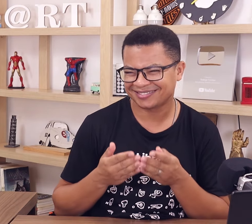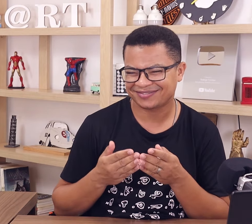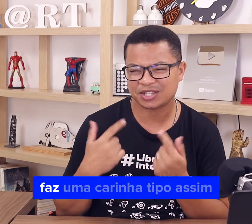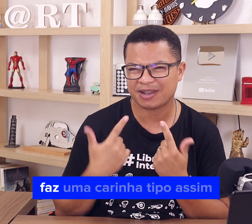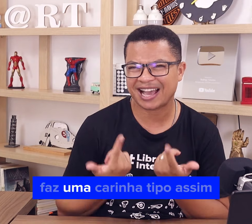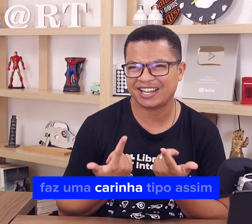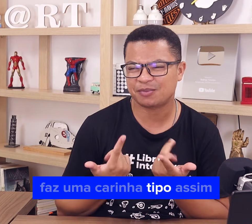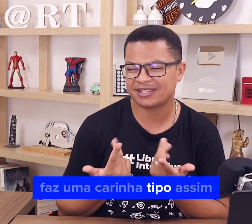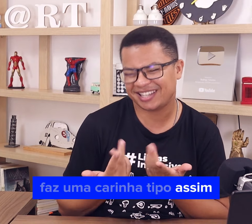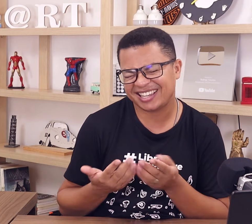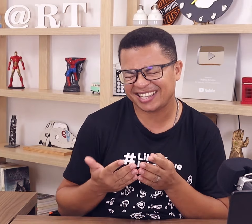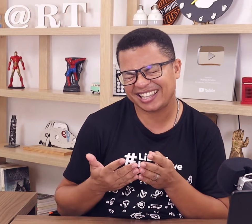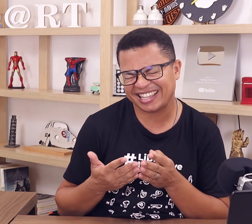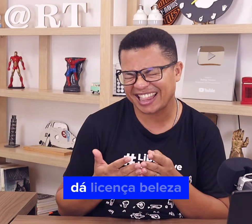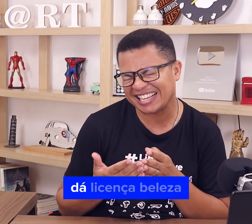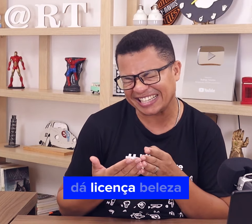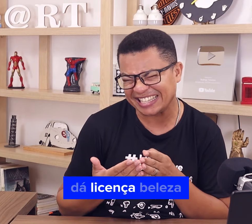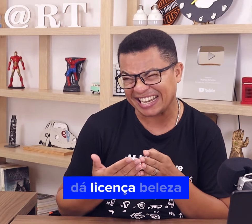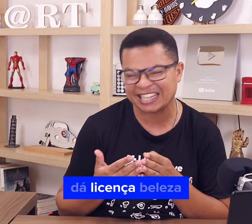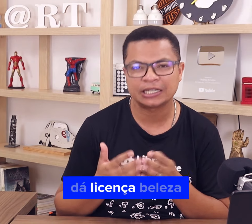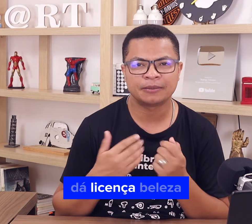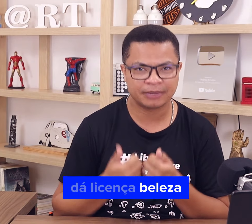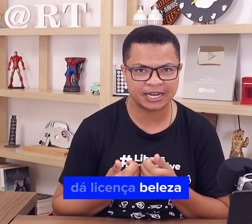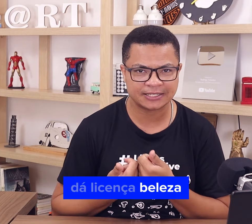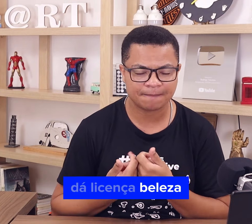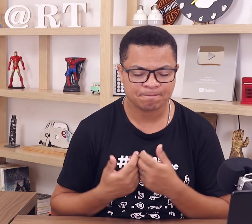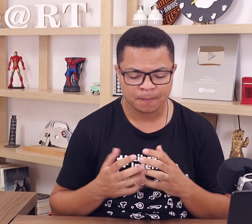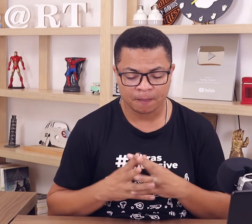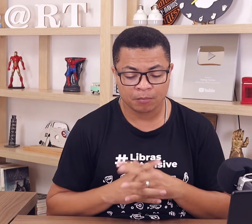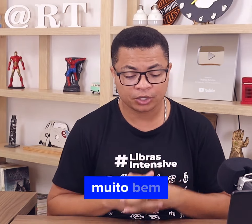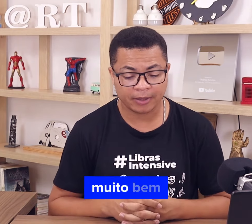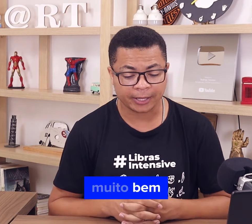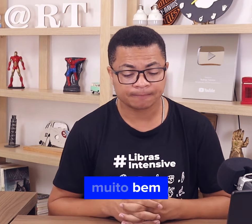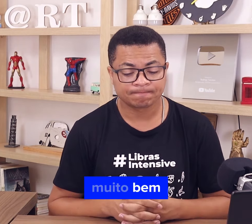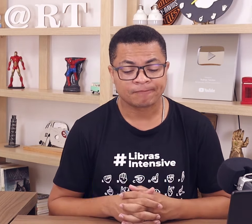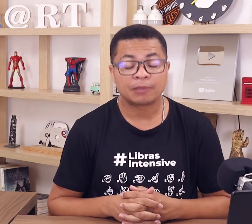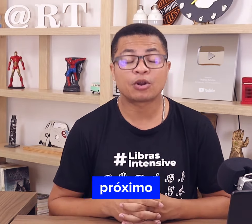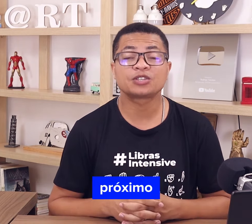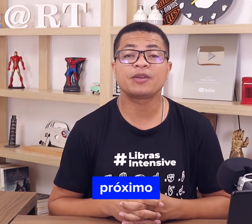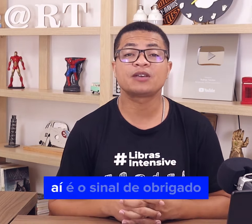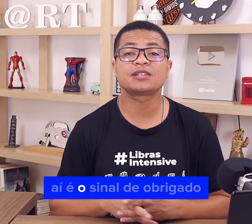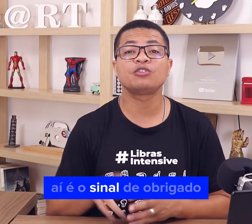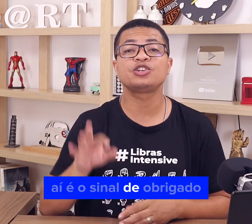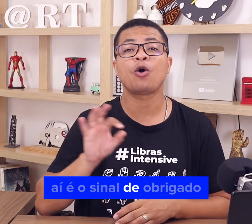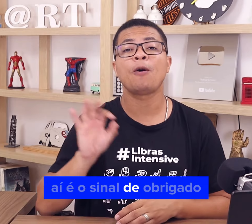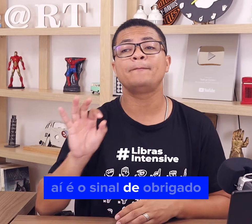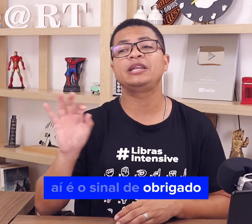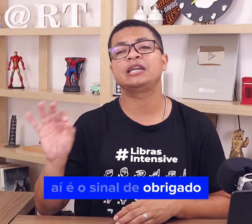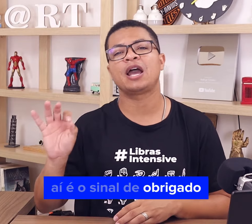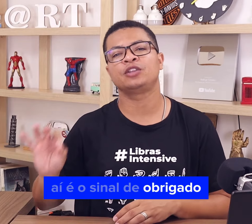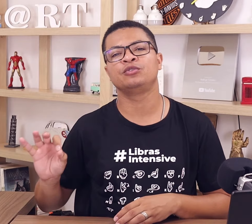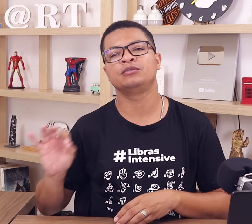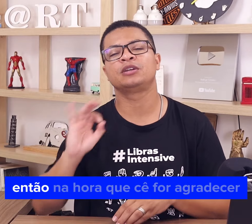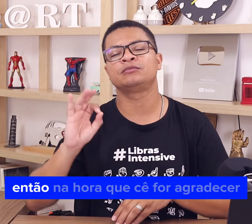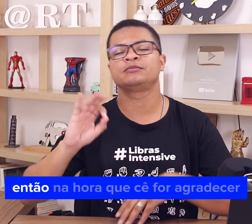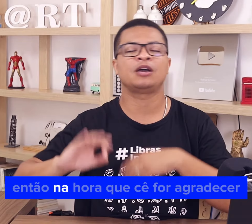Faz uma carinha, tipo assim, licencinha. Beleza? Muito bem. Próximo aí é o sinal de obrigado. Então, na